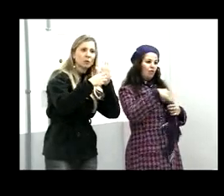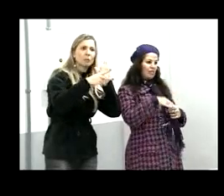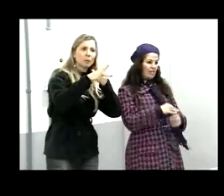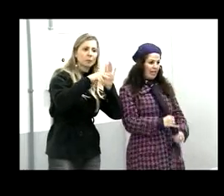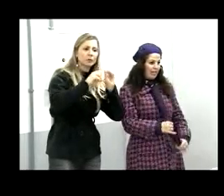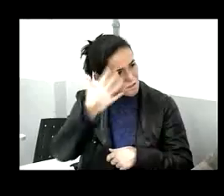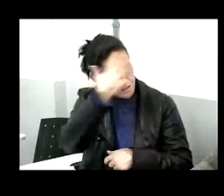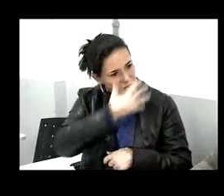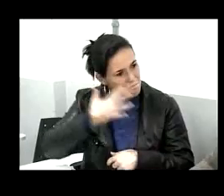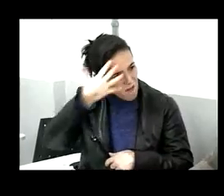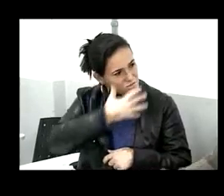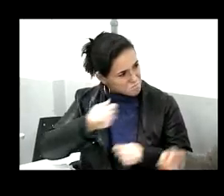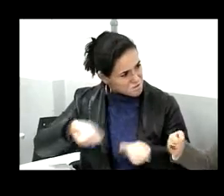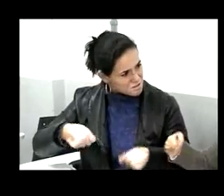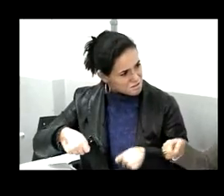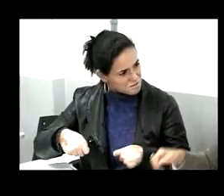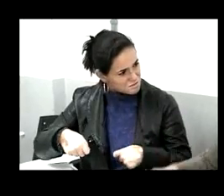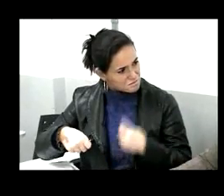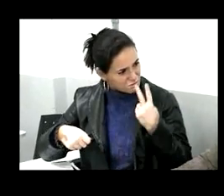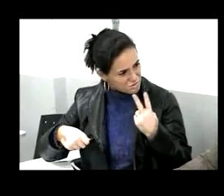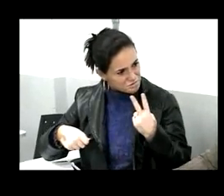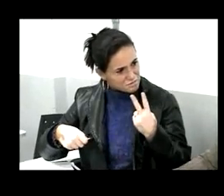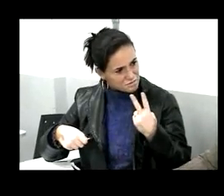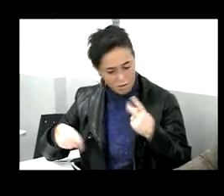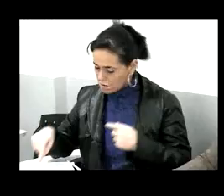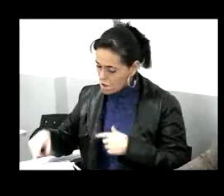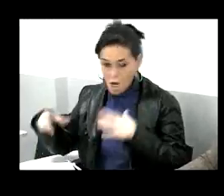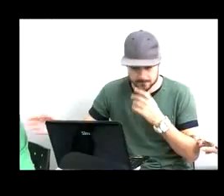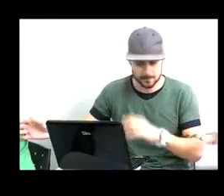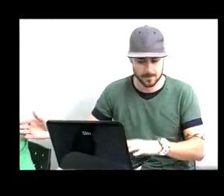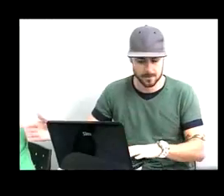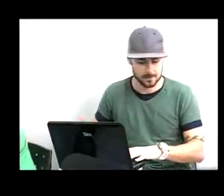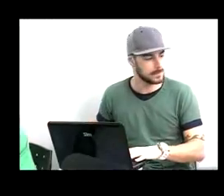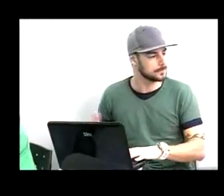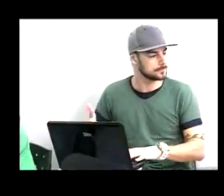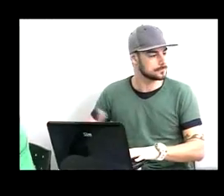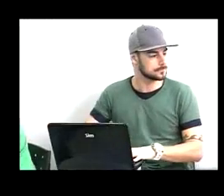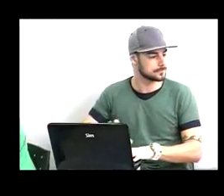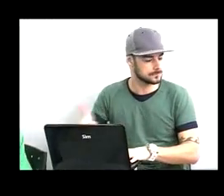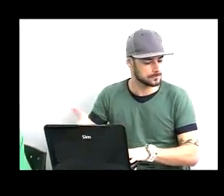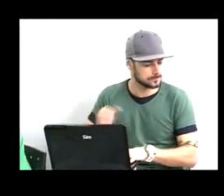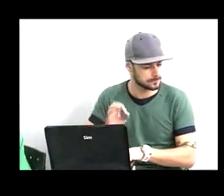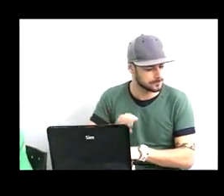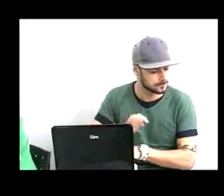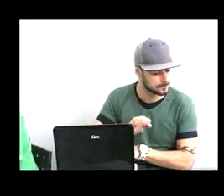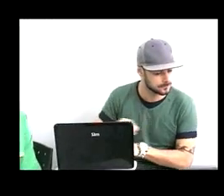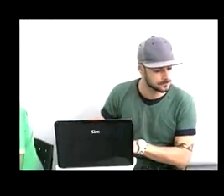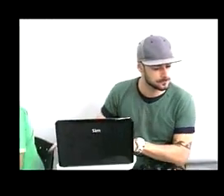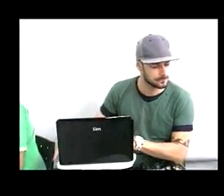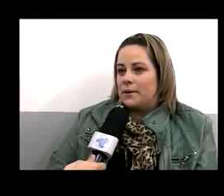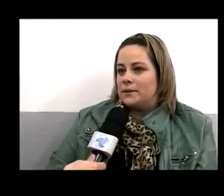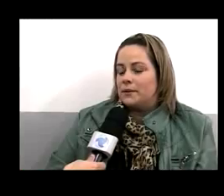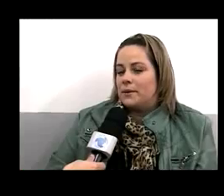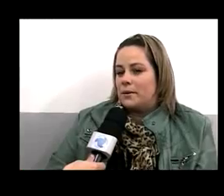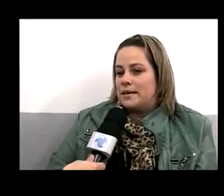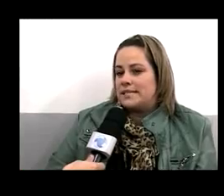surdos. Profissionais ouvintes também procuram o curso, buscando melhorar a comunicação no ambiente de trabalho. Quando eu